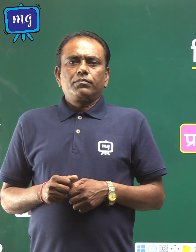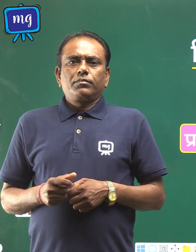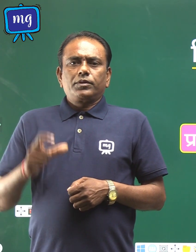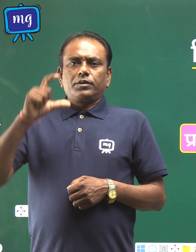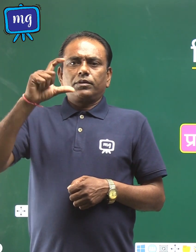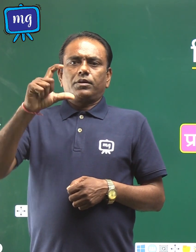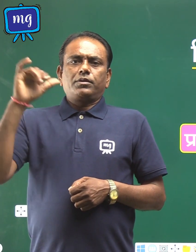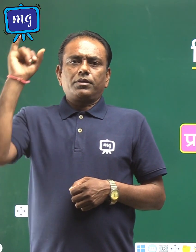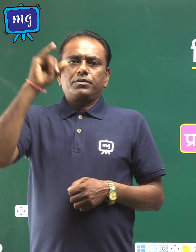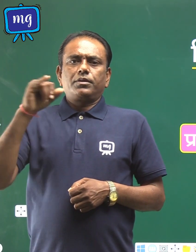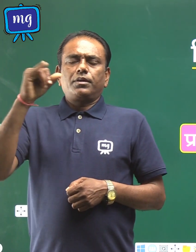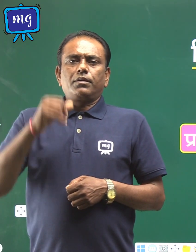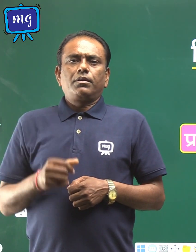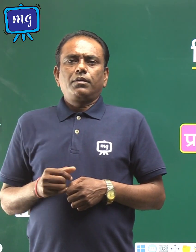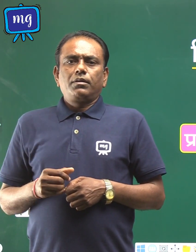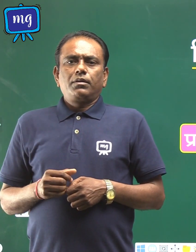कक्षा 6